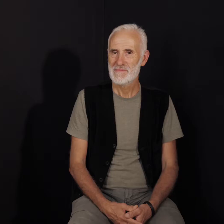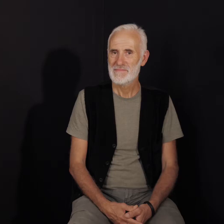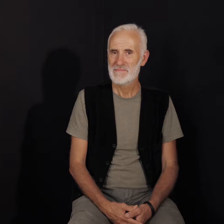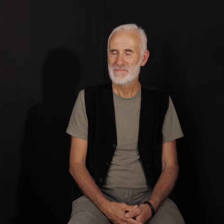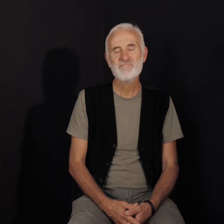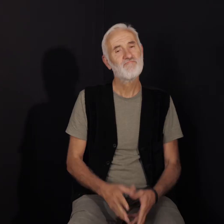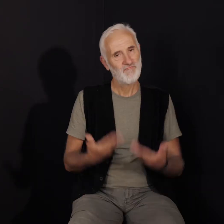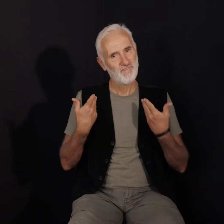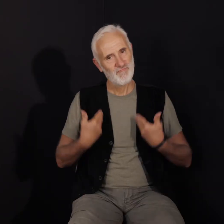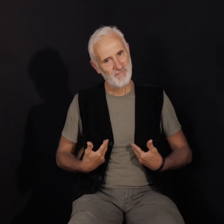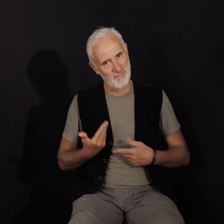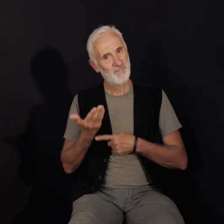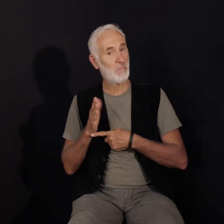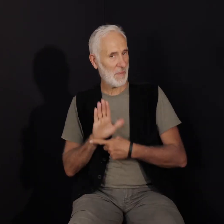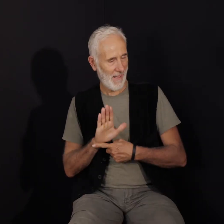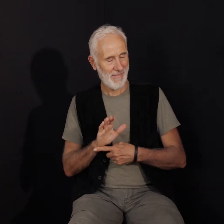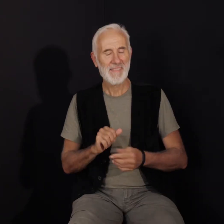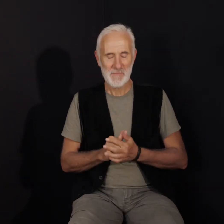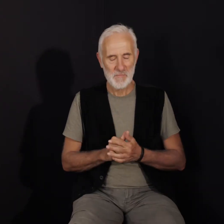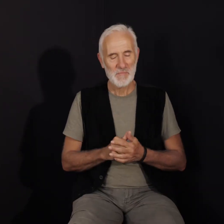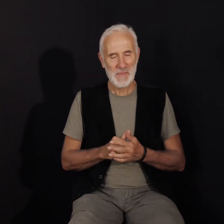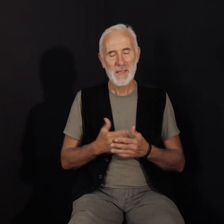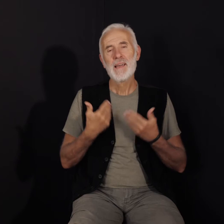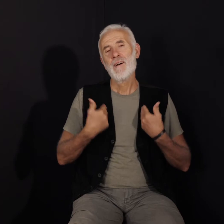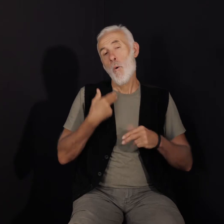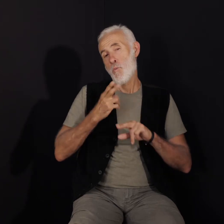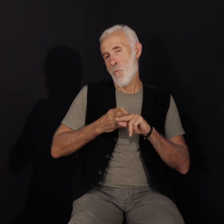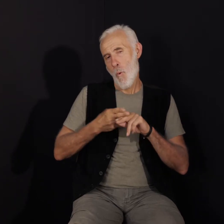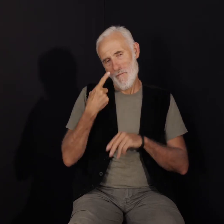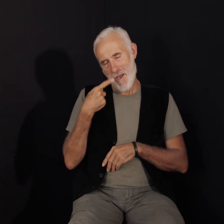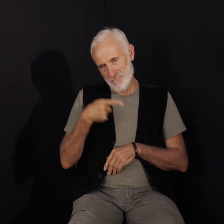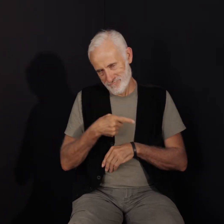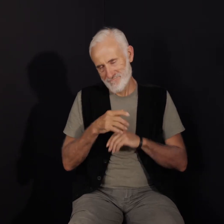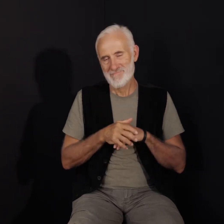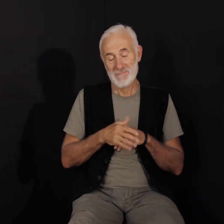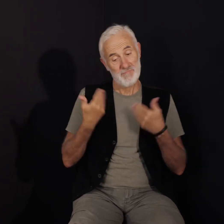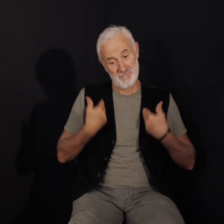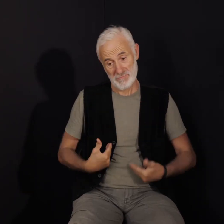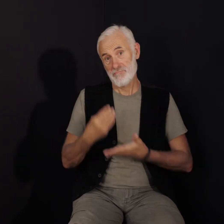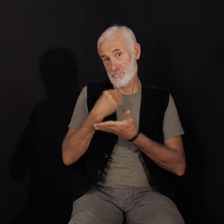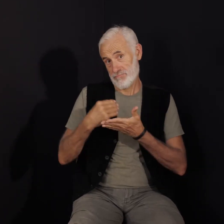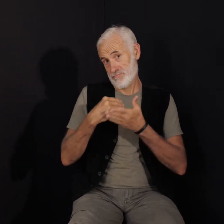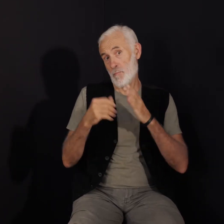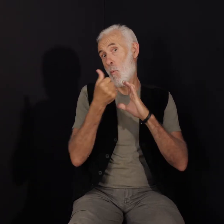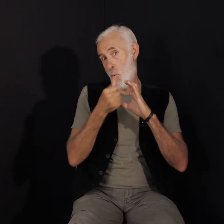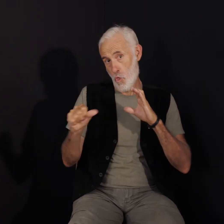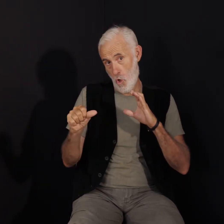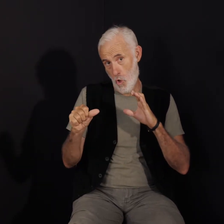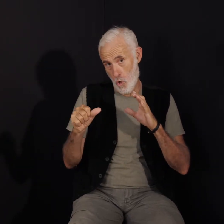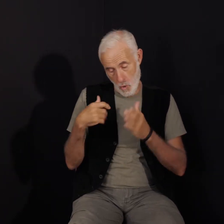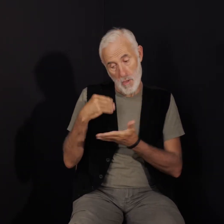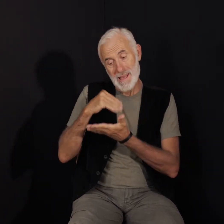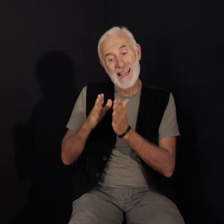Je vais commencer par me présenter. Je m'appelle Elissa Bejaoui, je suis auteure. J'écris des livres pour